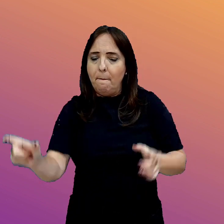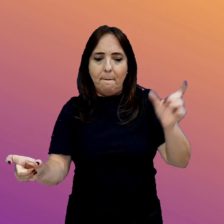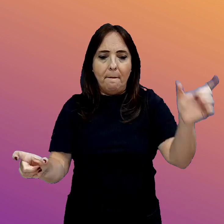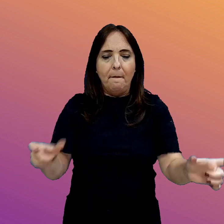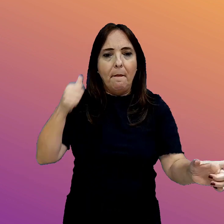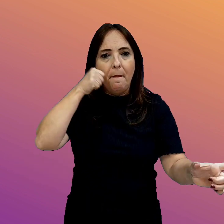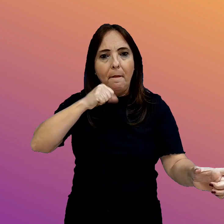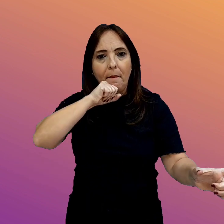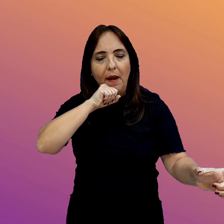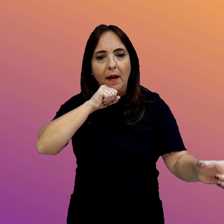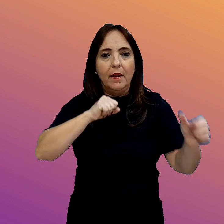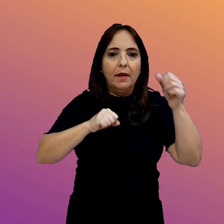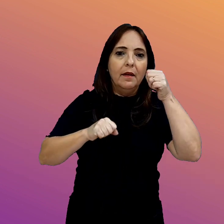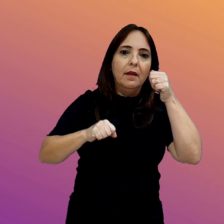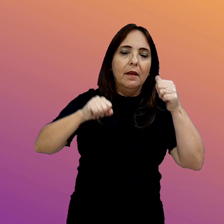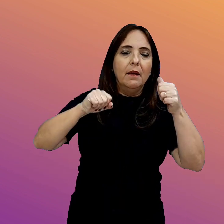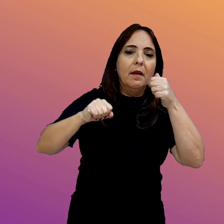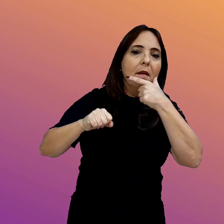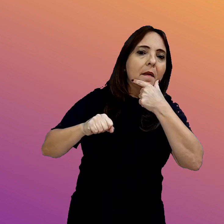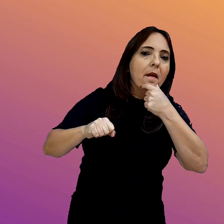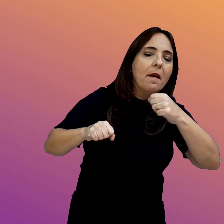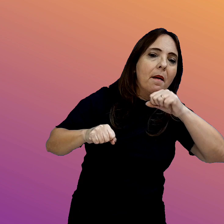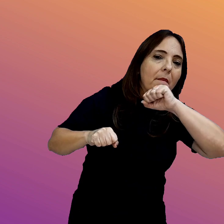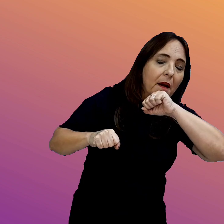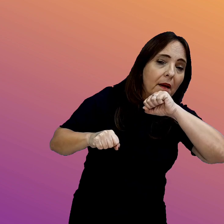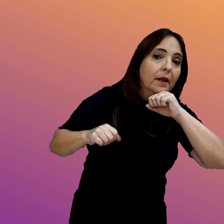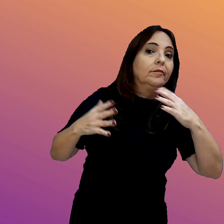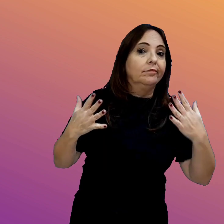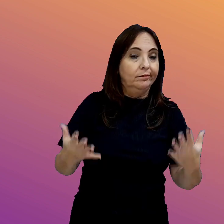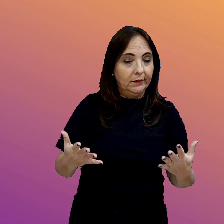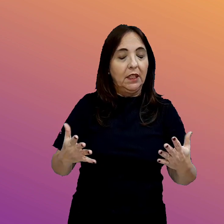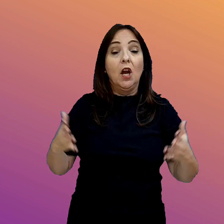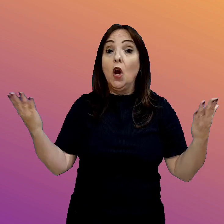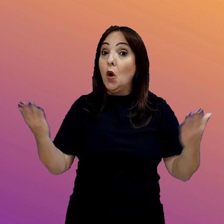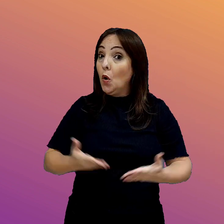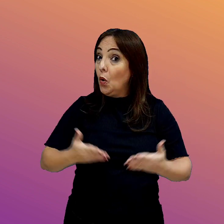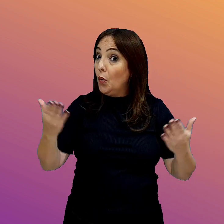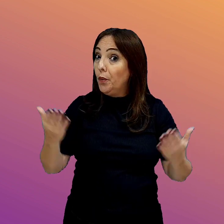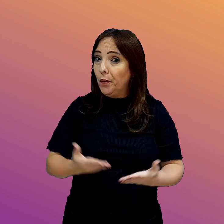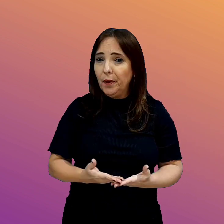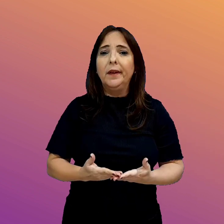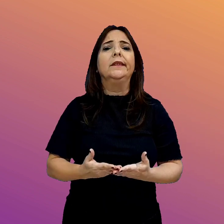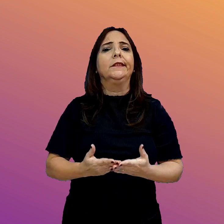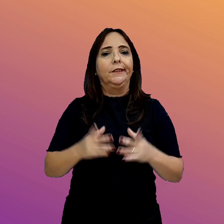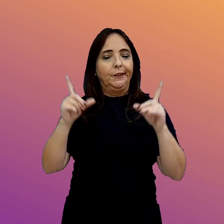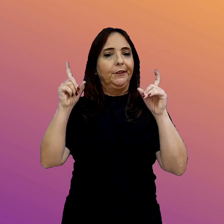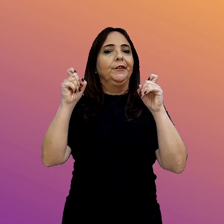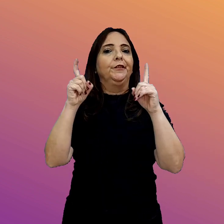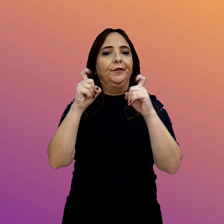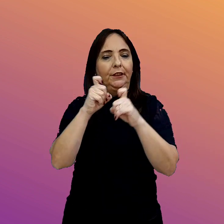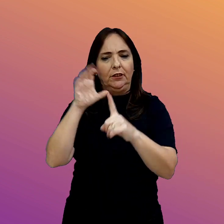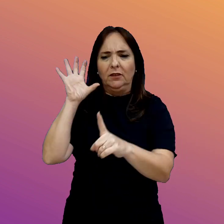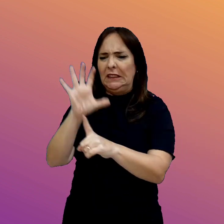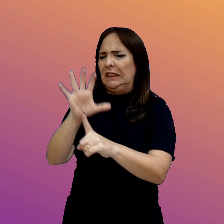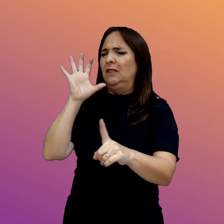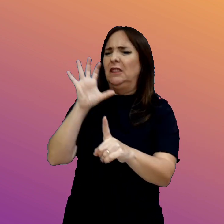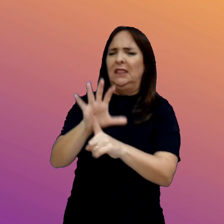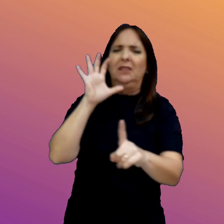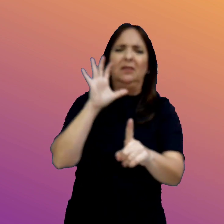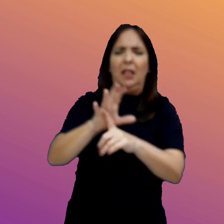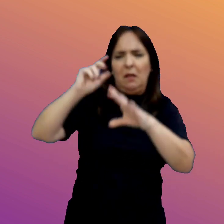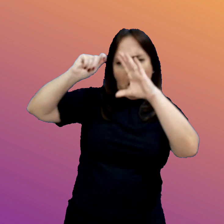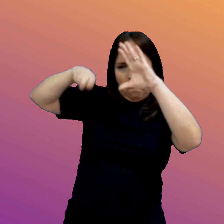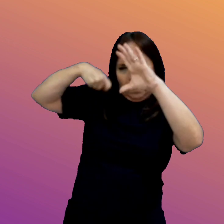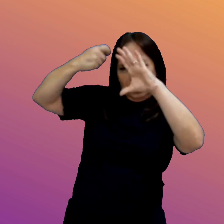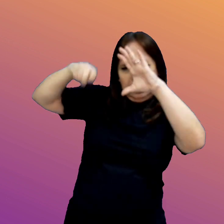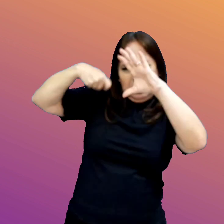muito mais prejudicados. Hoje em dia a gente vê tantos influencers, é tanto blogueiro, é tanta gente dando pitaco